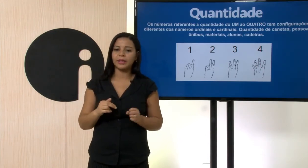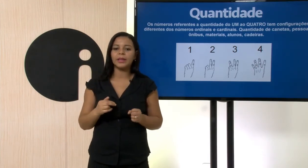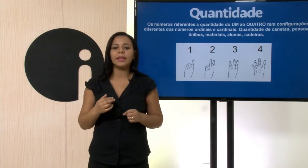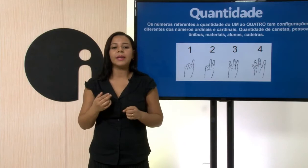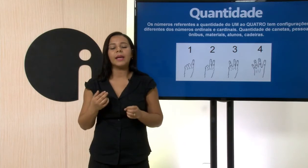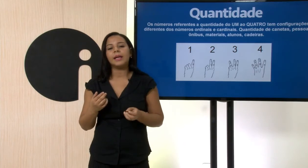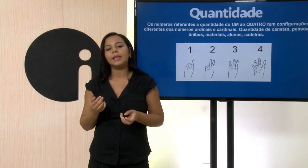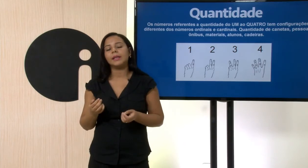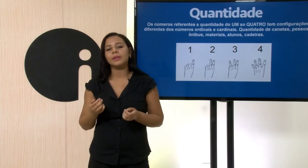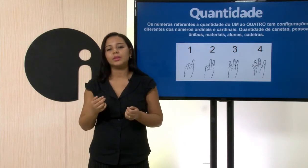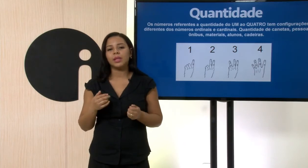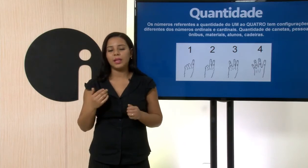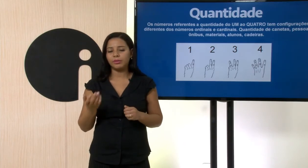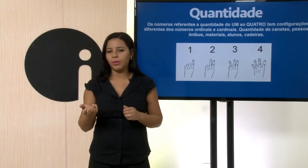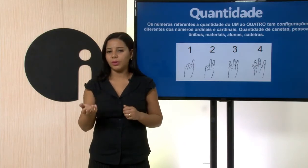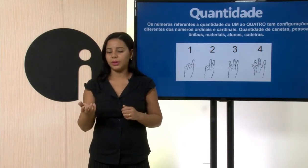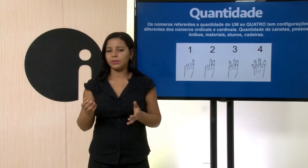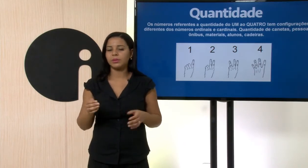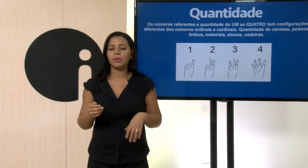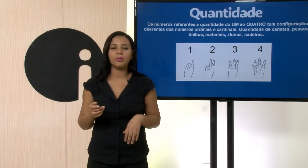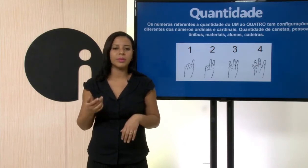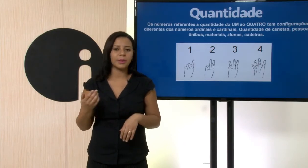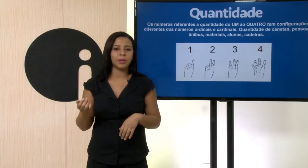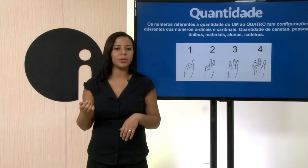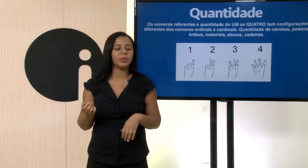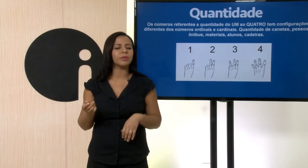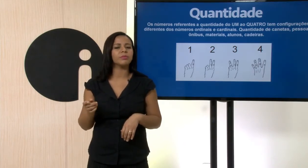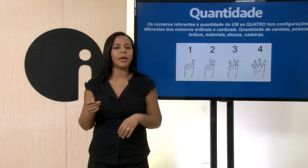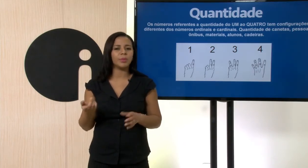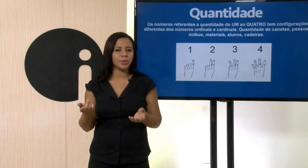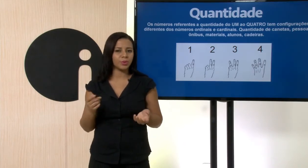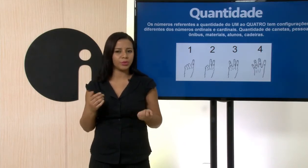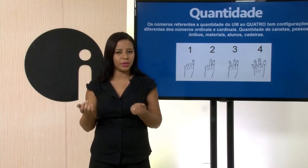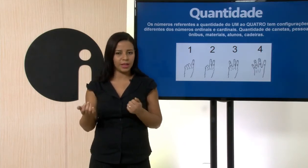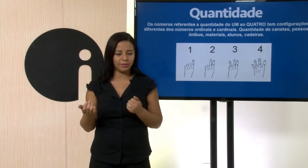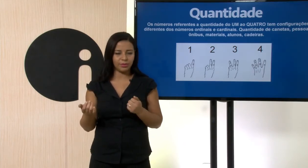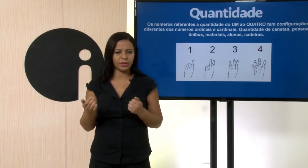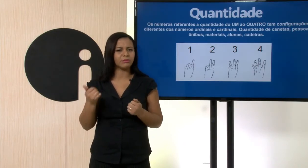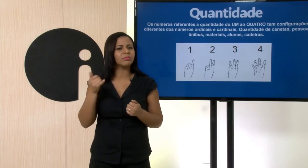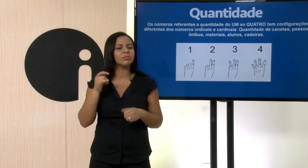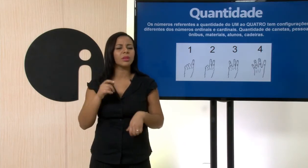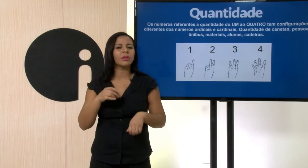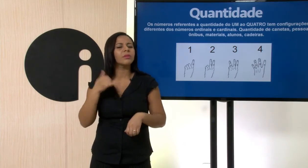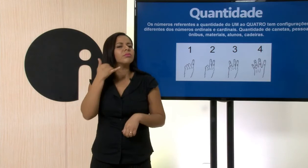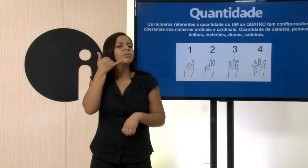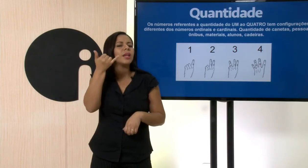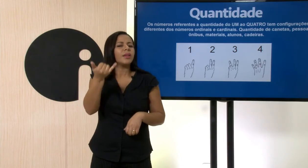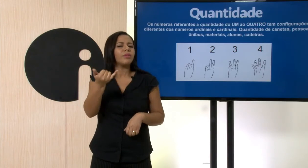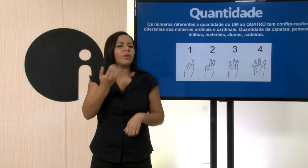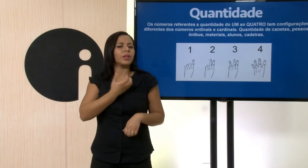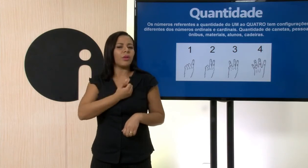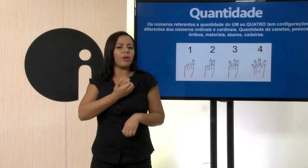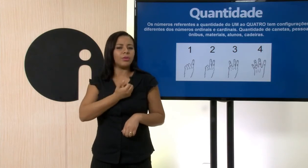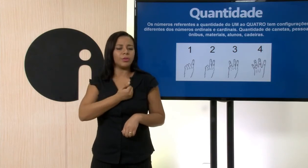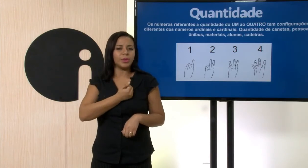Ok? Telefone. Como você pode perguntar para um surdo telefone? Telefone, qual o